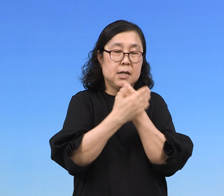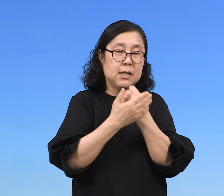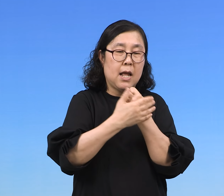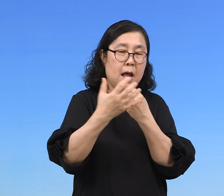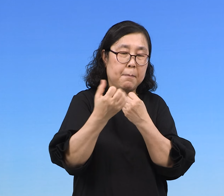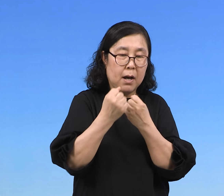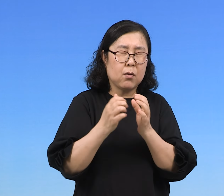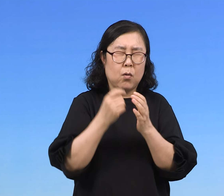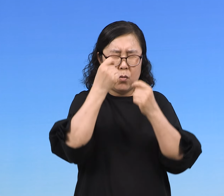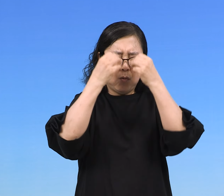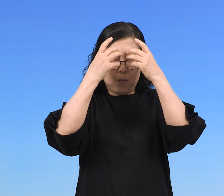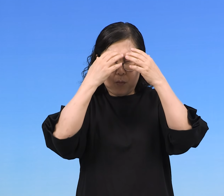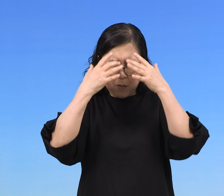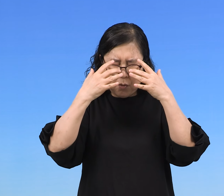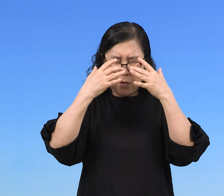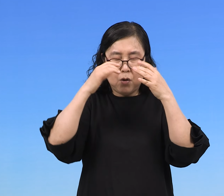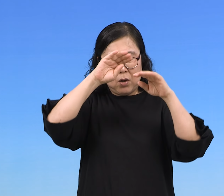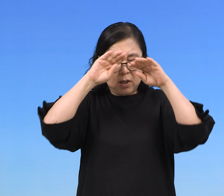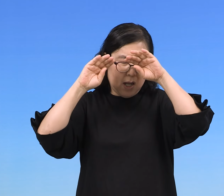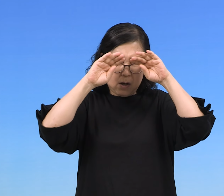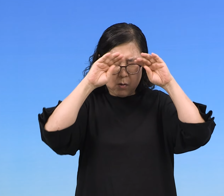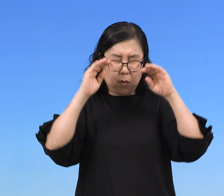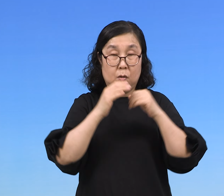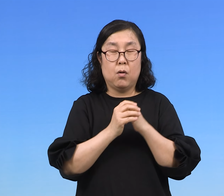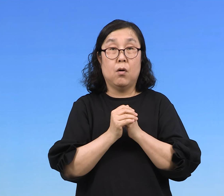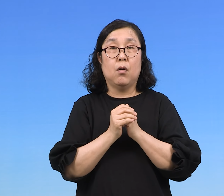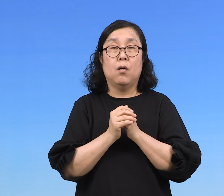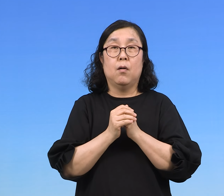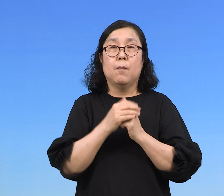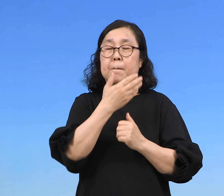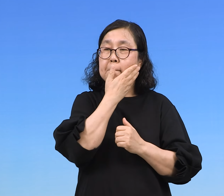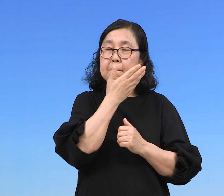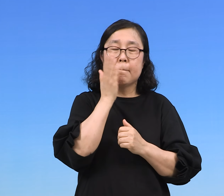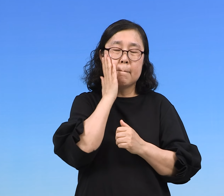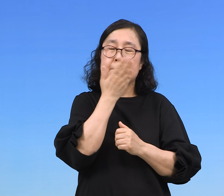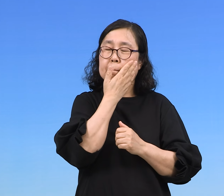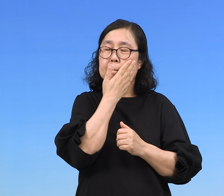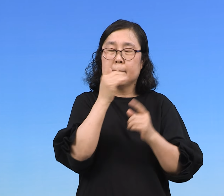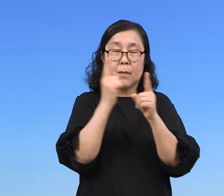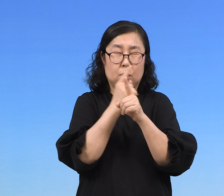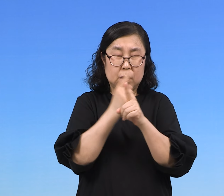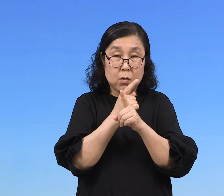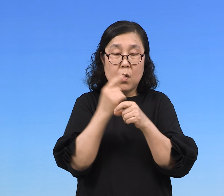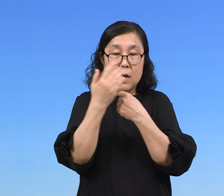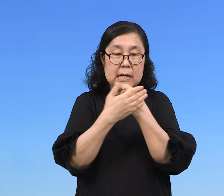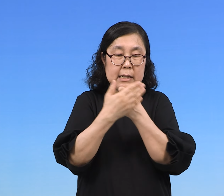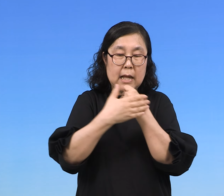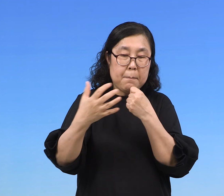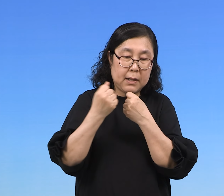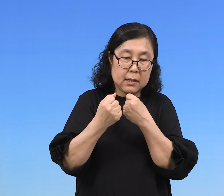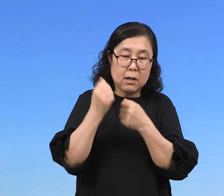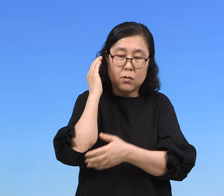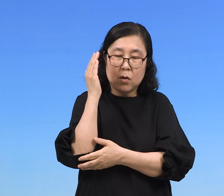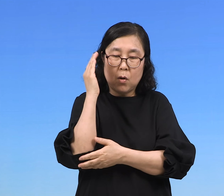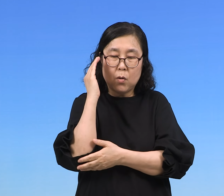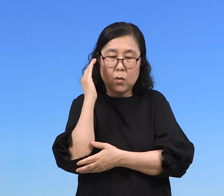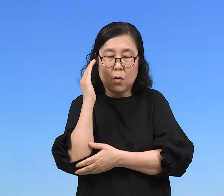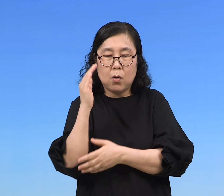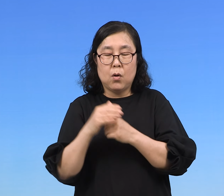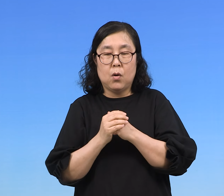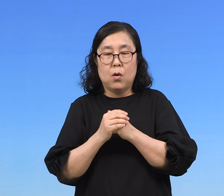은혜 받고 화장실 가서 눈물 콧물 훔치고 화장 고치고 가슴이 터질 것 같은 은혜 받았다고 그